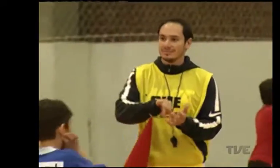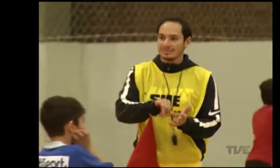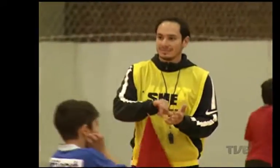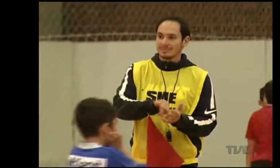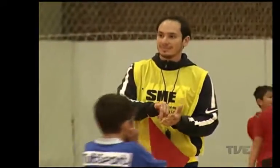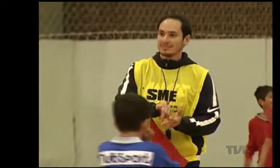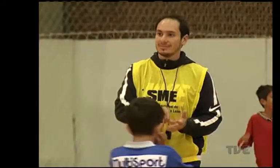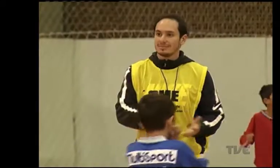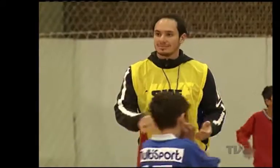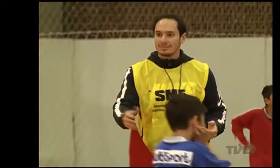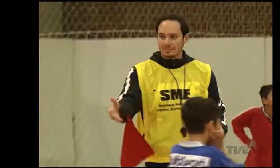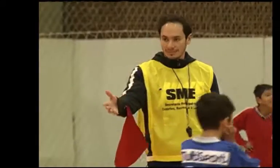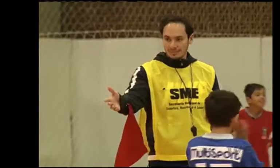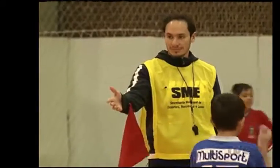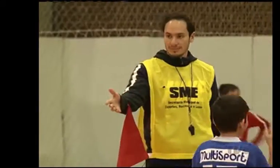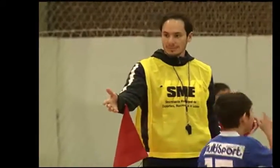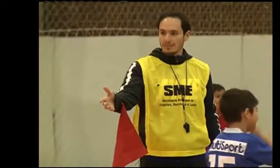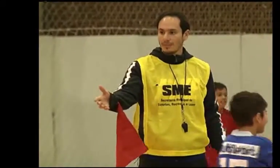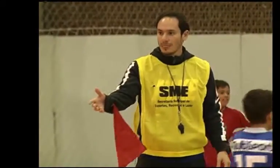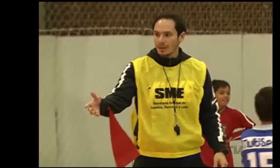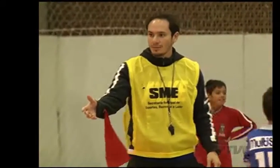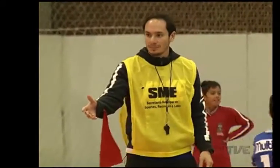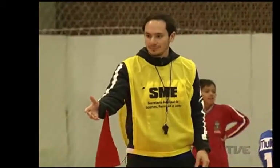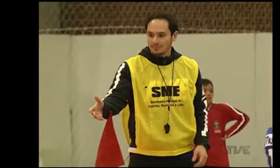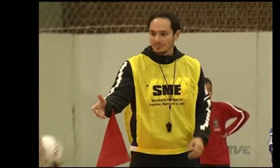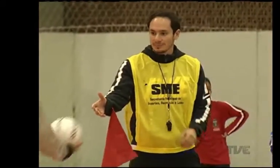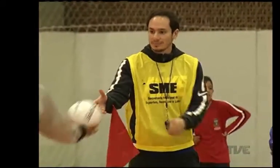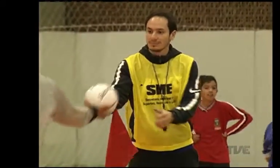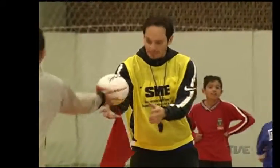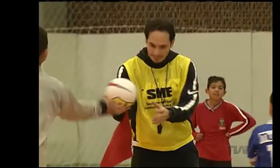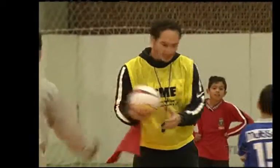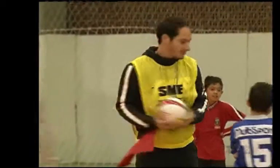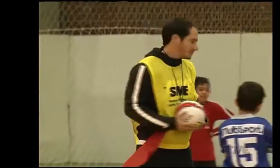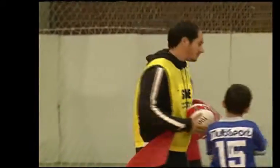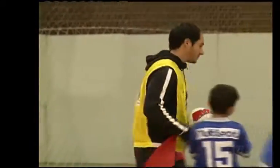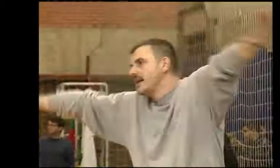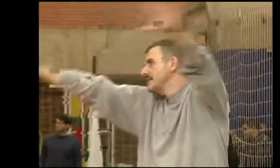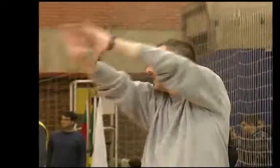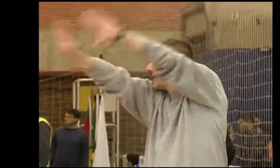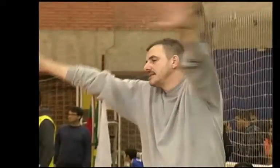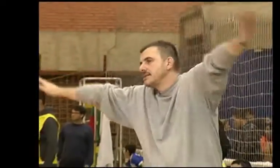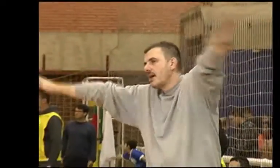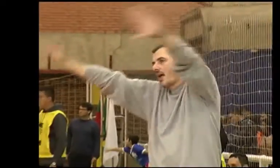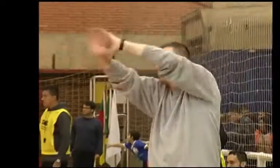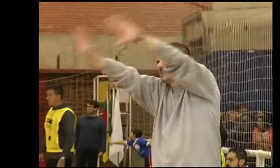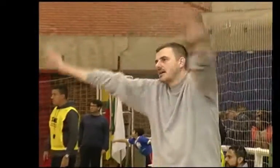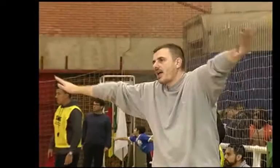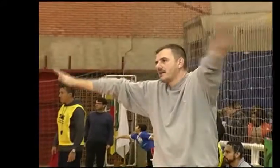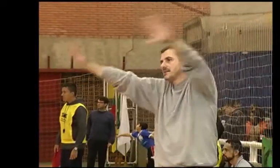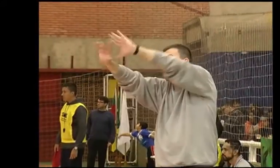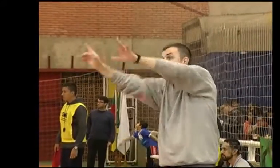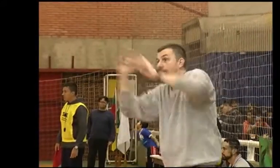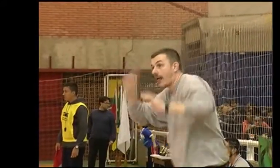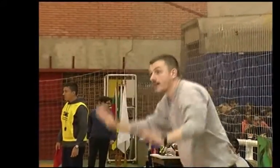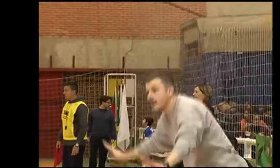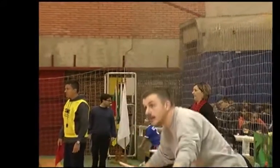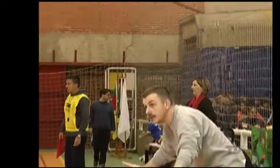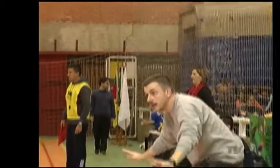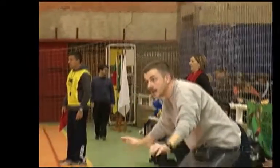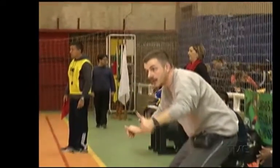vez do apito, os árbitros usam um lenço vermelho amarrado no pulso. E o treinador se desespera na beira da quadra